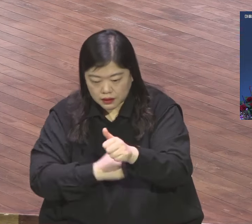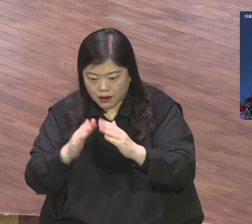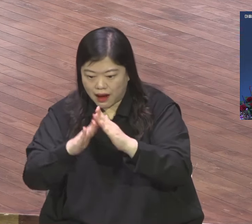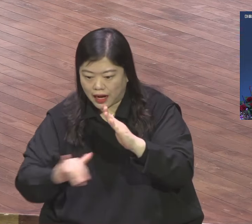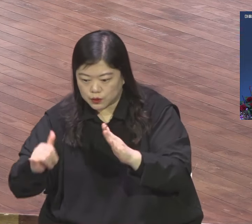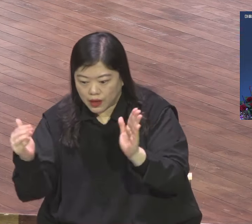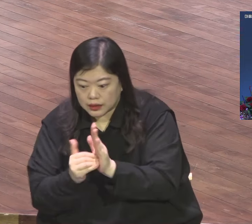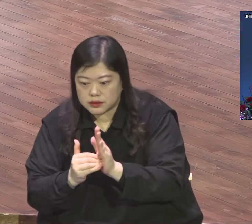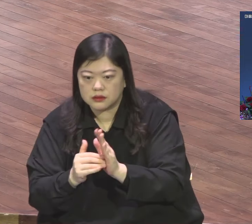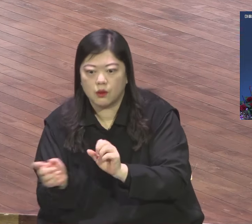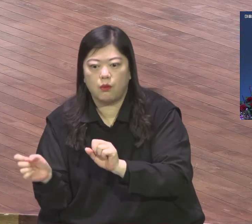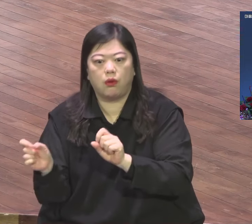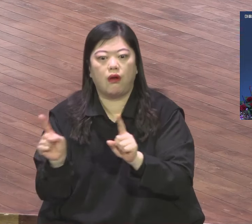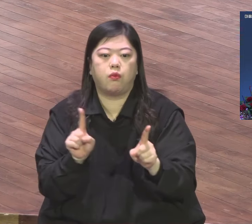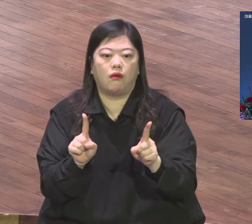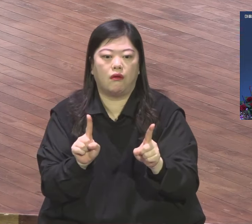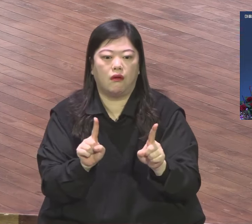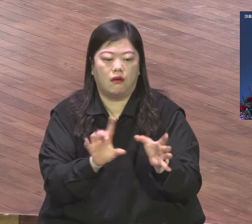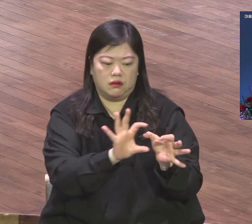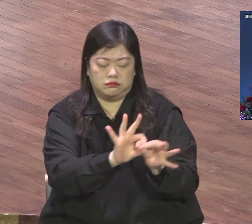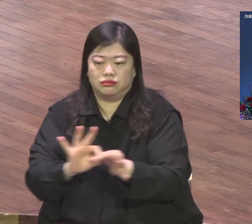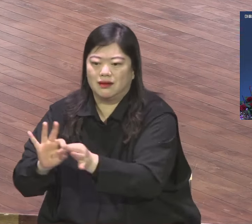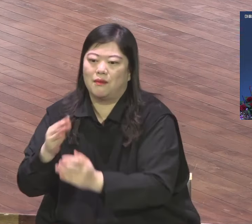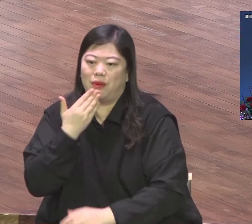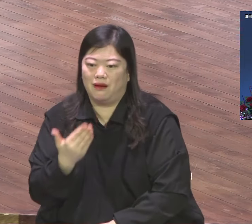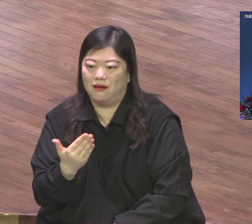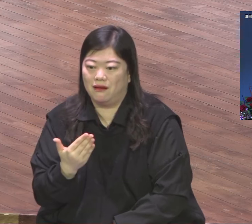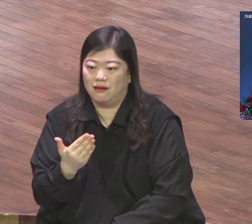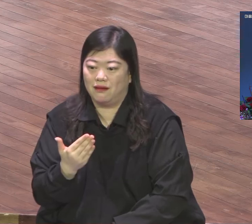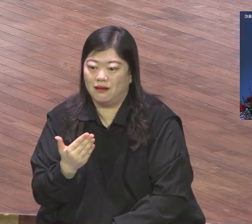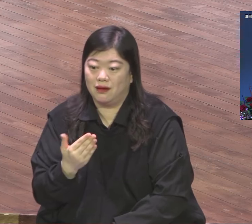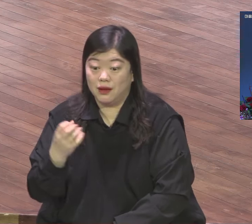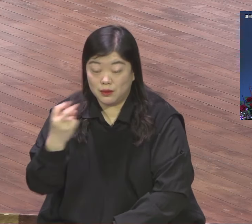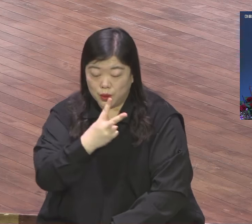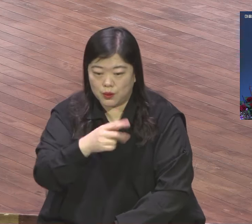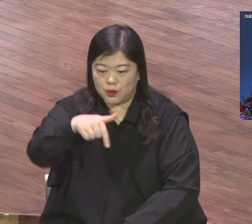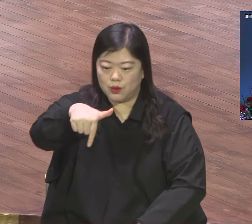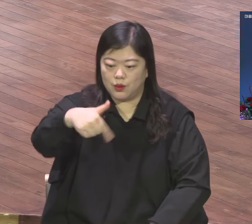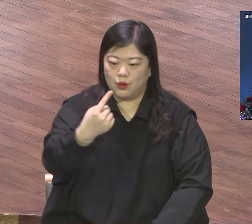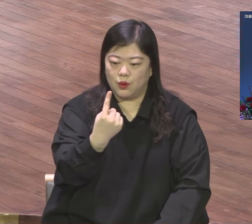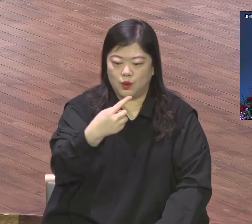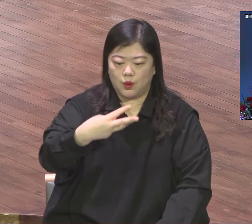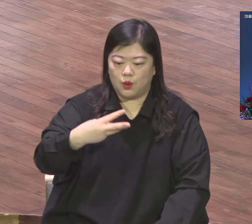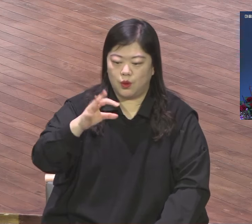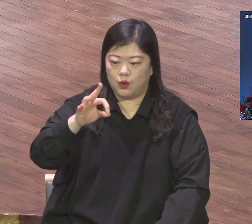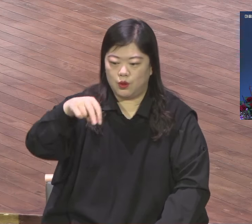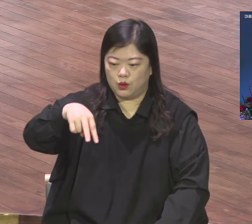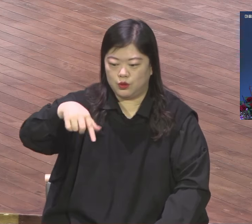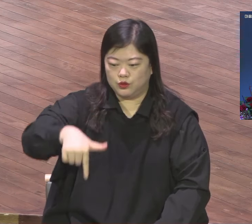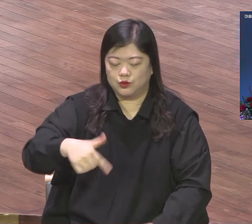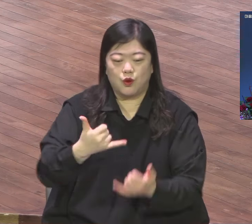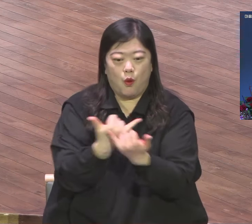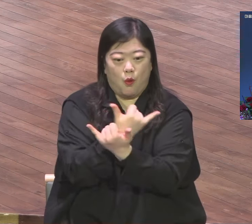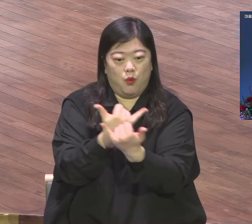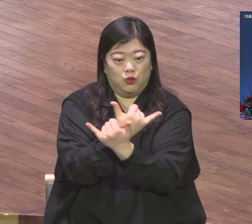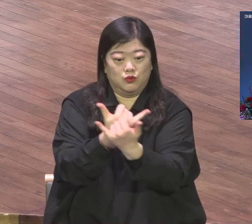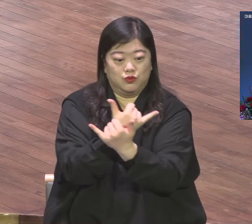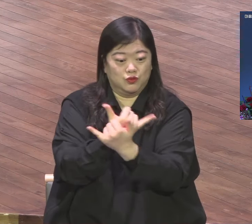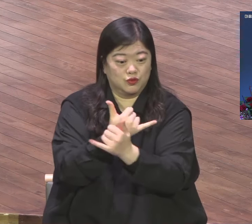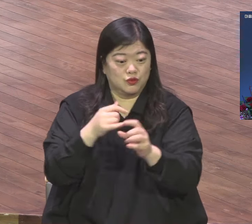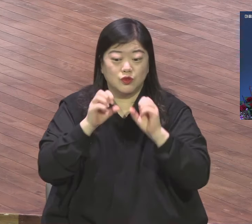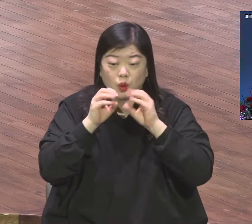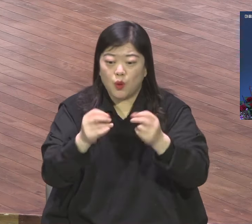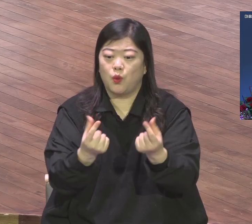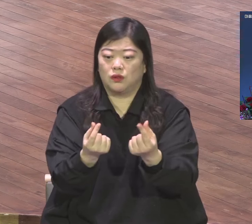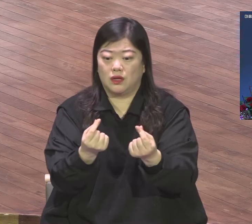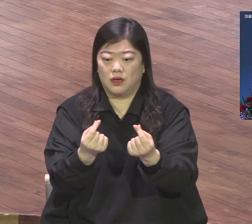플랫폼이 되지요. 권력전도도 마찬가지요. 한 사람이 그 한 명이 죽게 돌아오게 되면 그